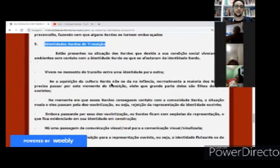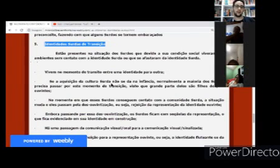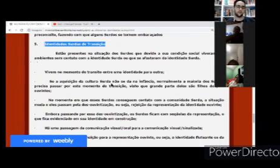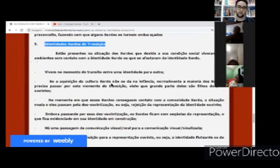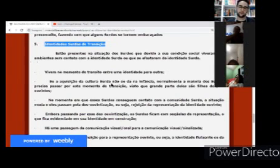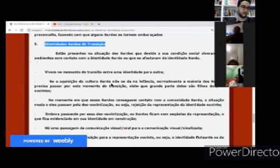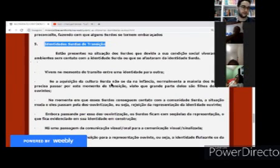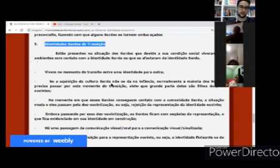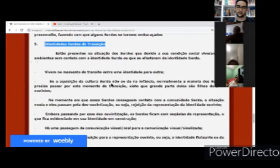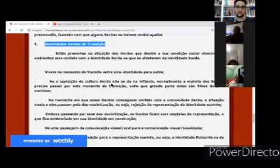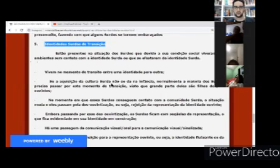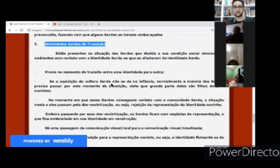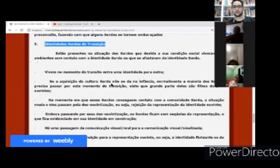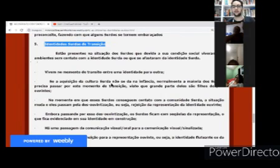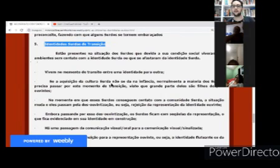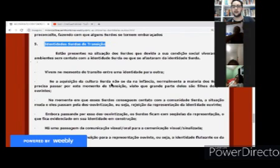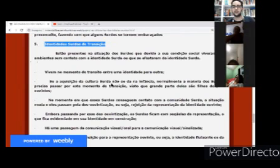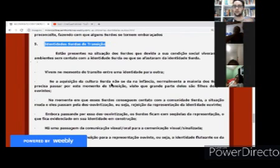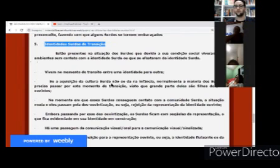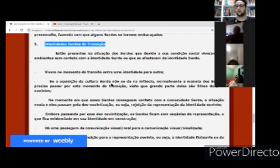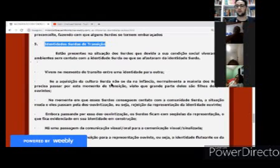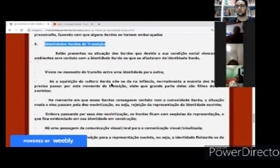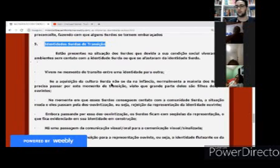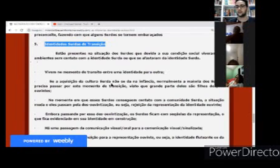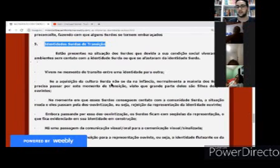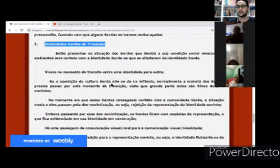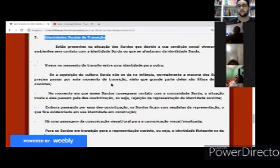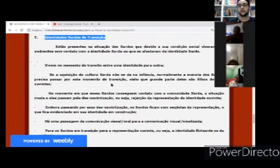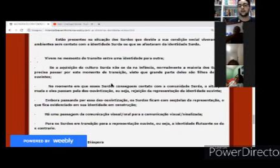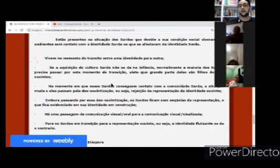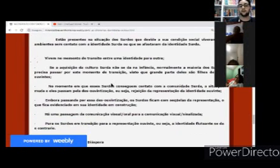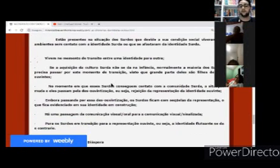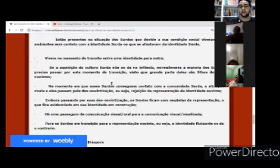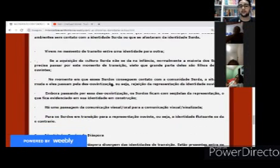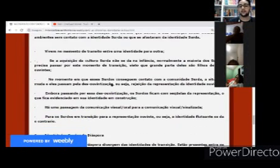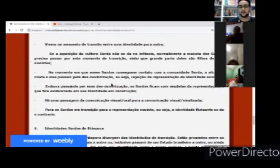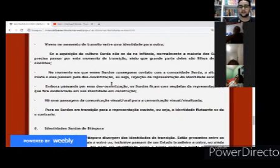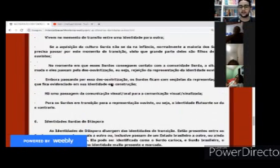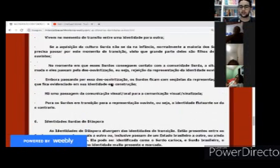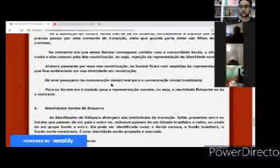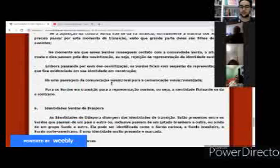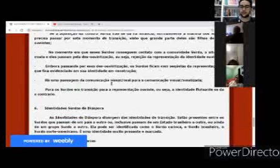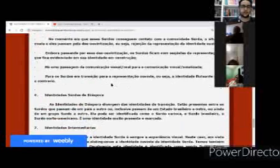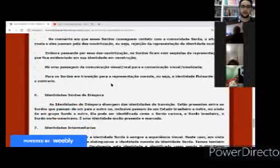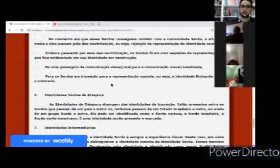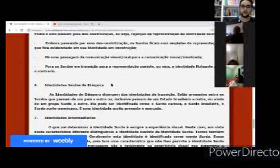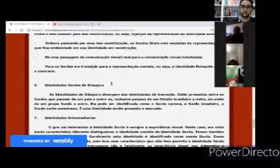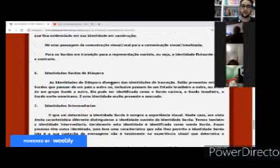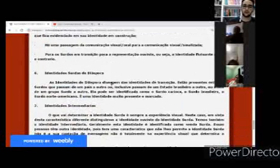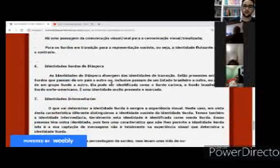que ela vivesse até na idade adulta ou adolescência e visse a necessidade de ela aprender Libras ou entrar na